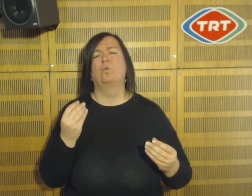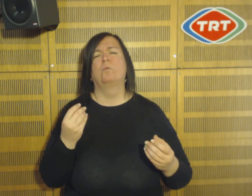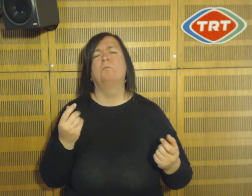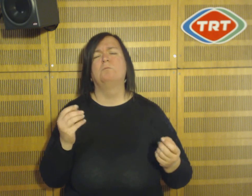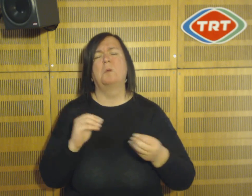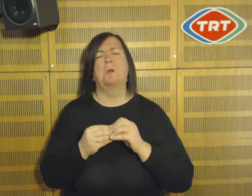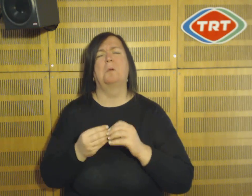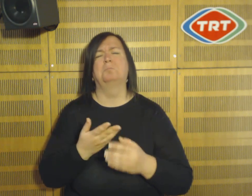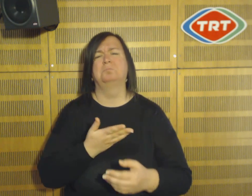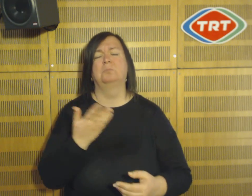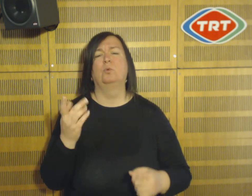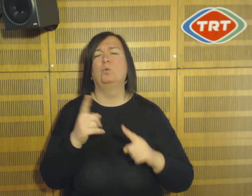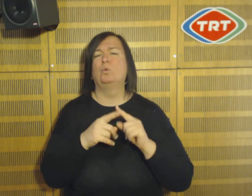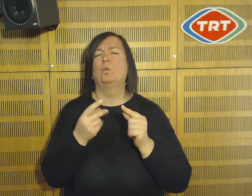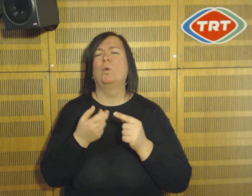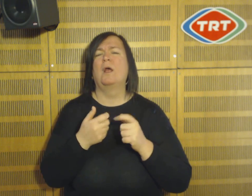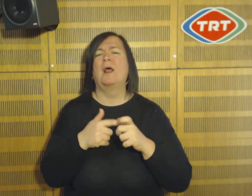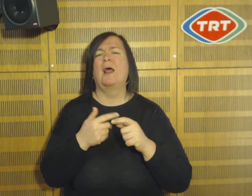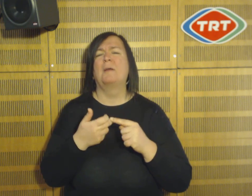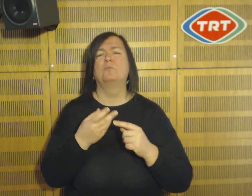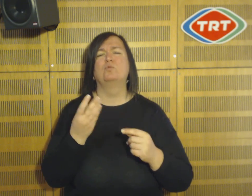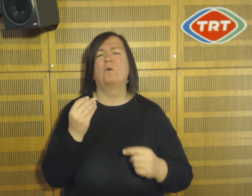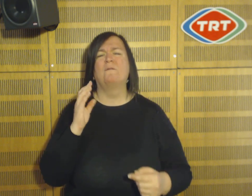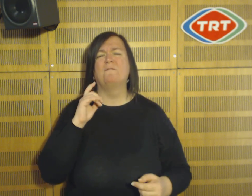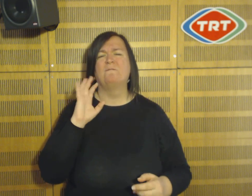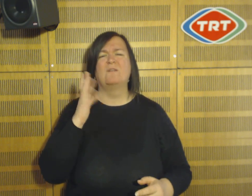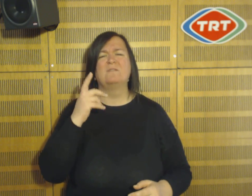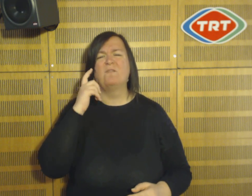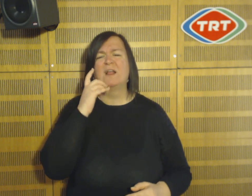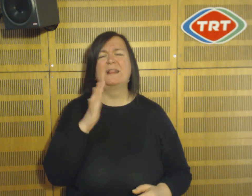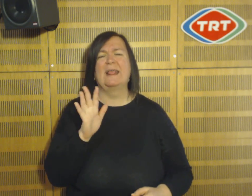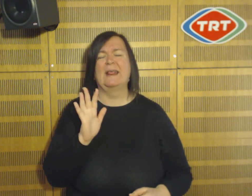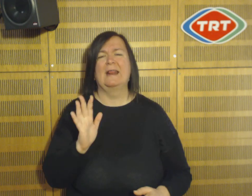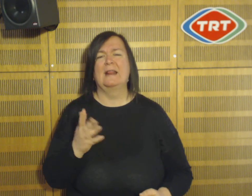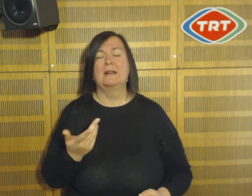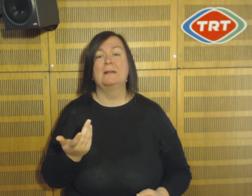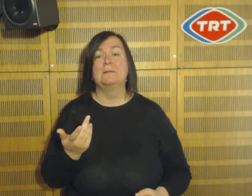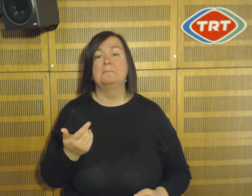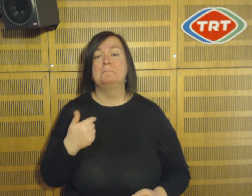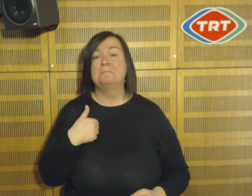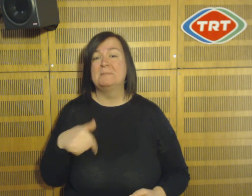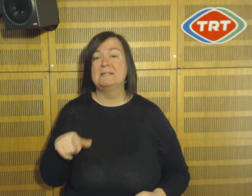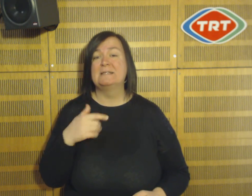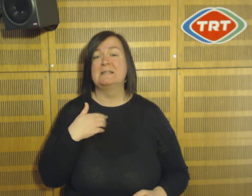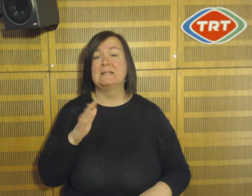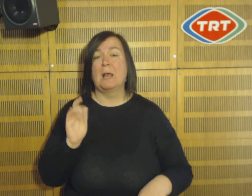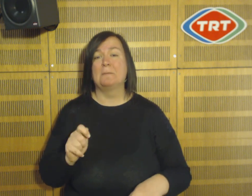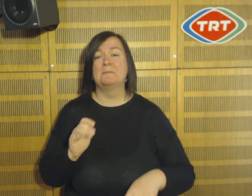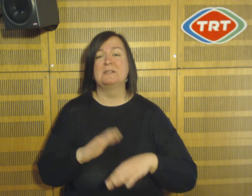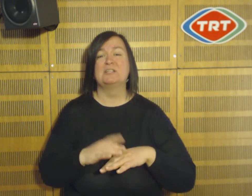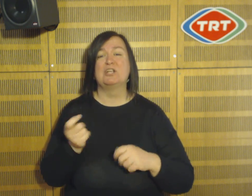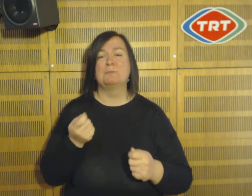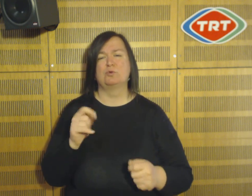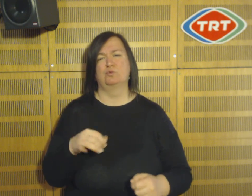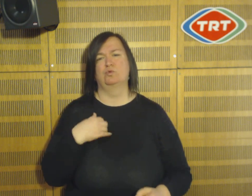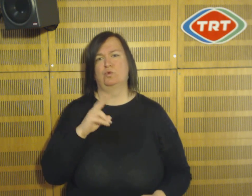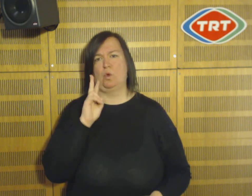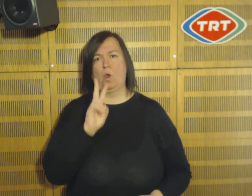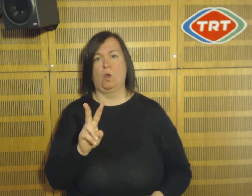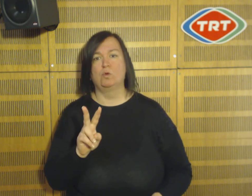Eee TR sendromu konusunda çok fazla farkındayız diyemeyeceğim çünkü Eee Biz Eee yaptığımız çalışmalardan sonra şunu gördük Eee